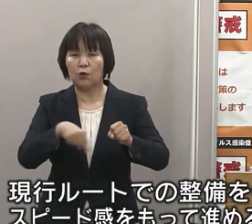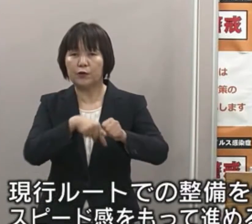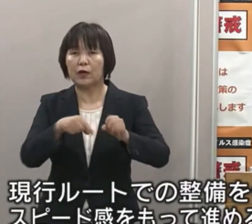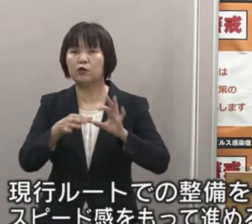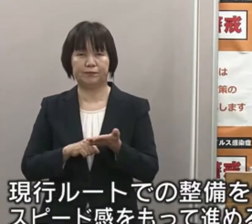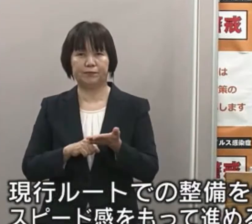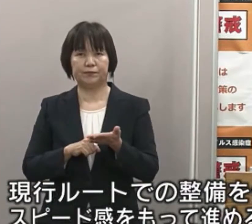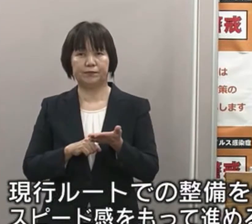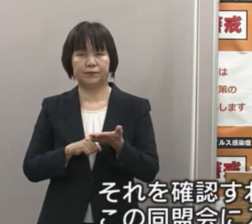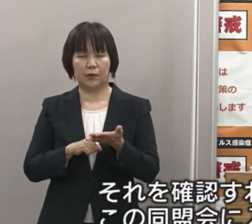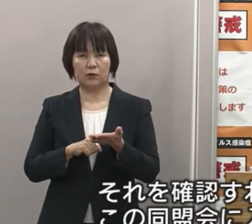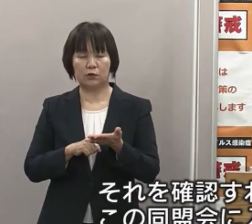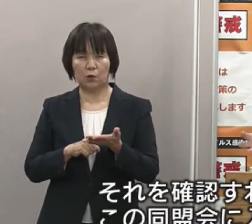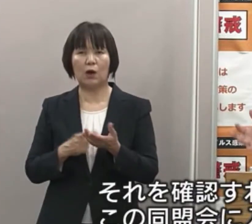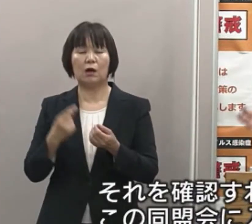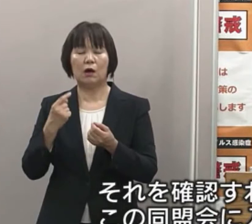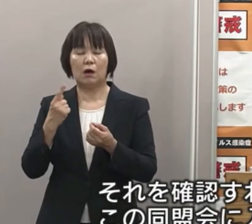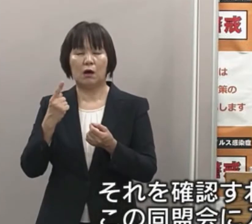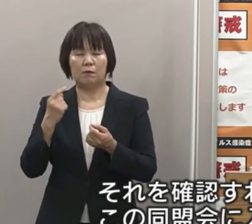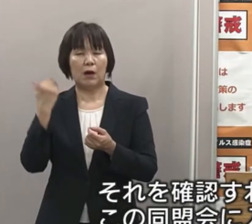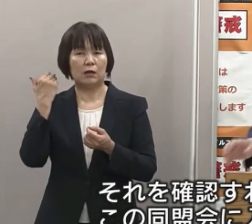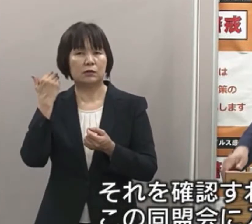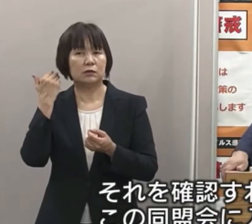認する必要がある。それが確認できれば、